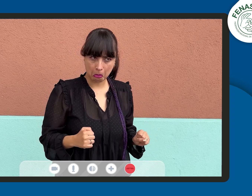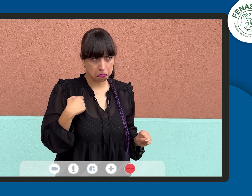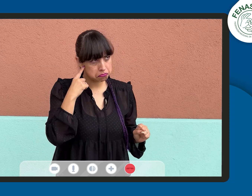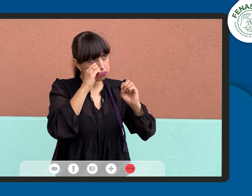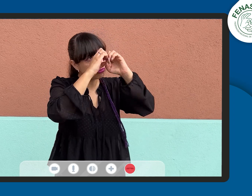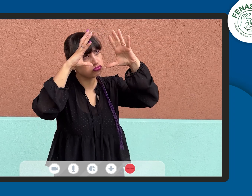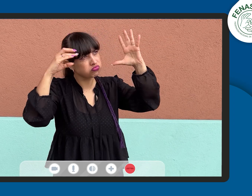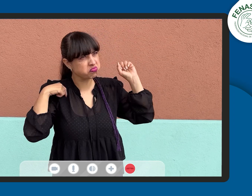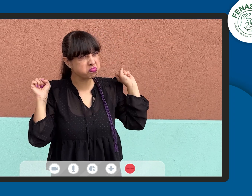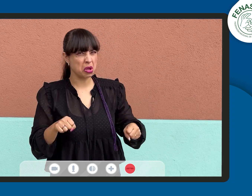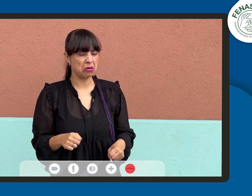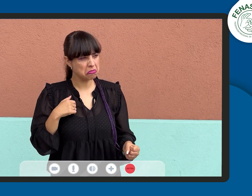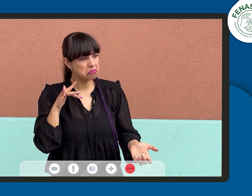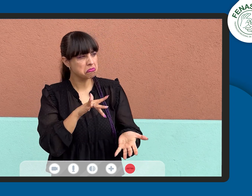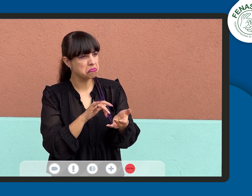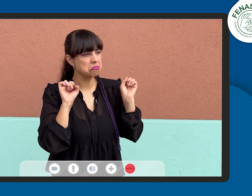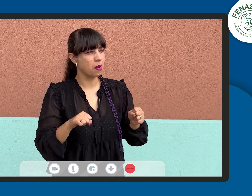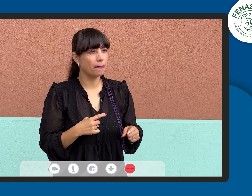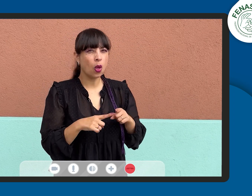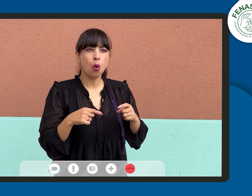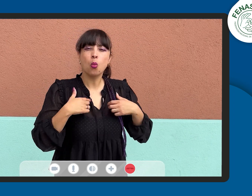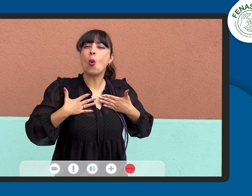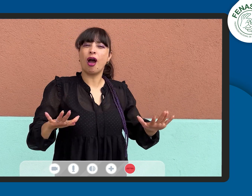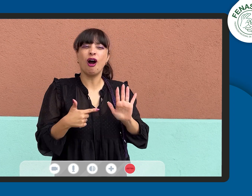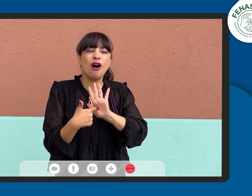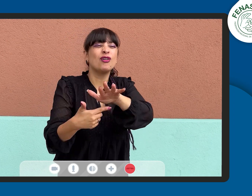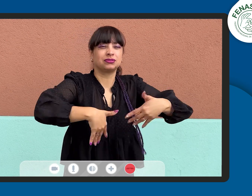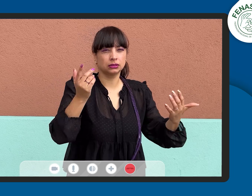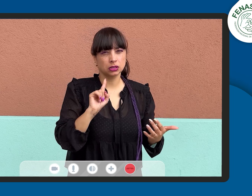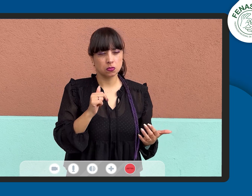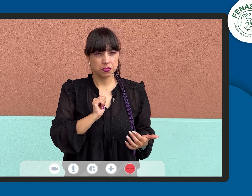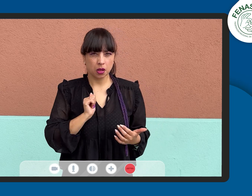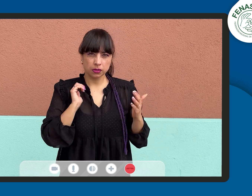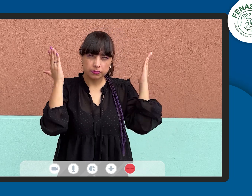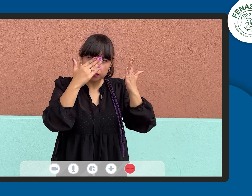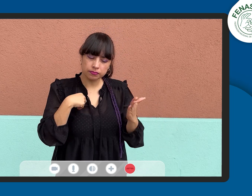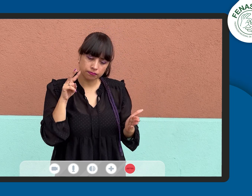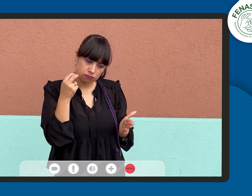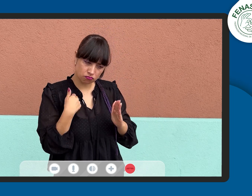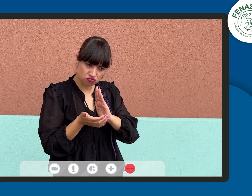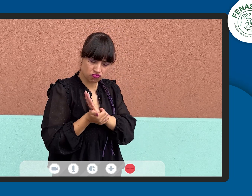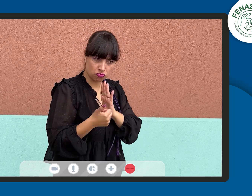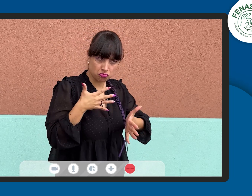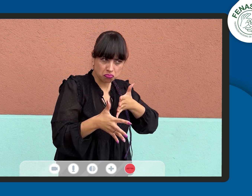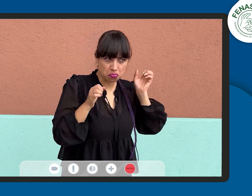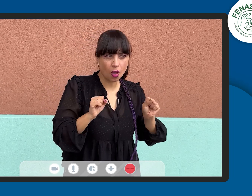participando, pero no quería presentar cualquier cosa. Entonces, en privado empecé a desarrollar esa